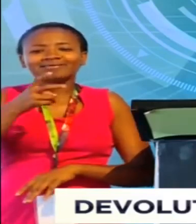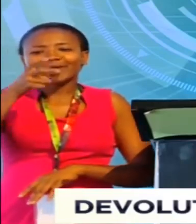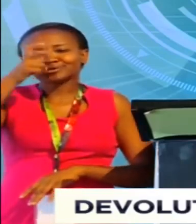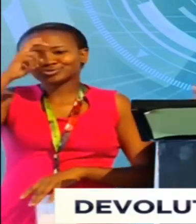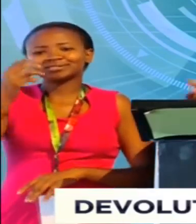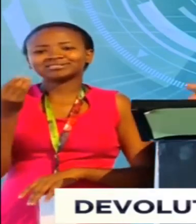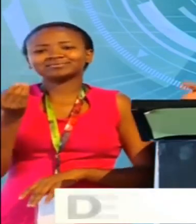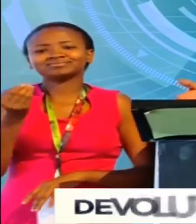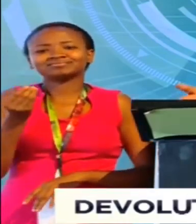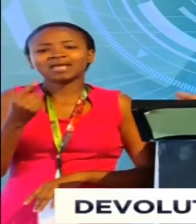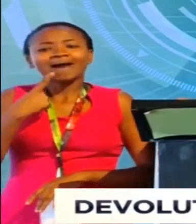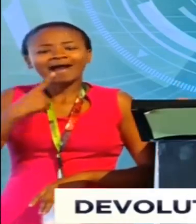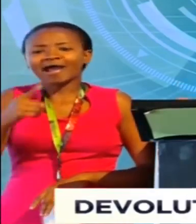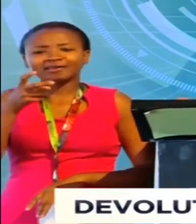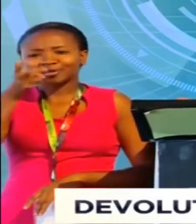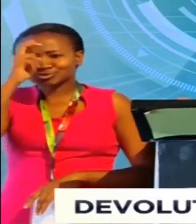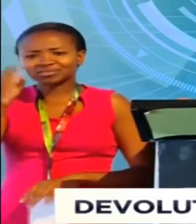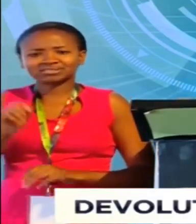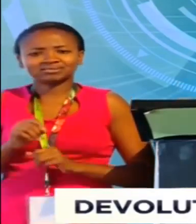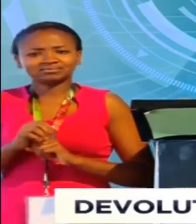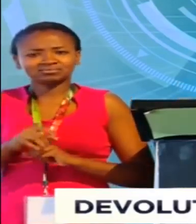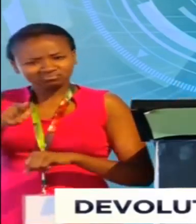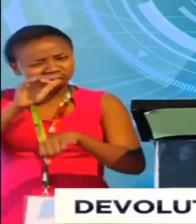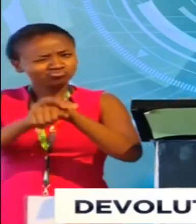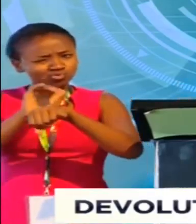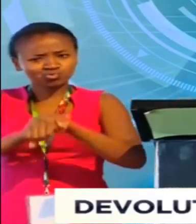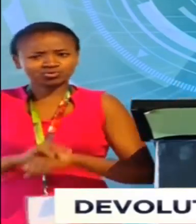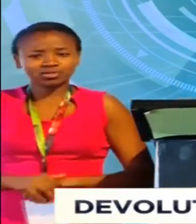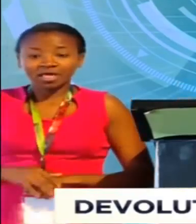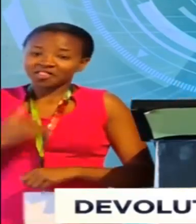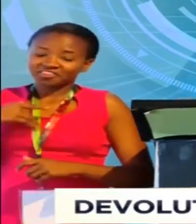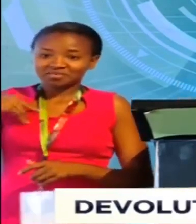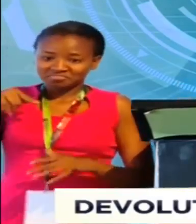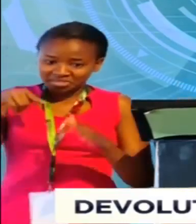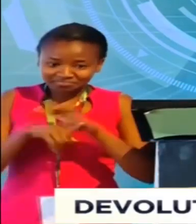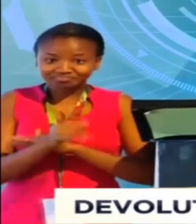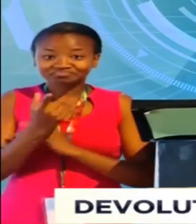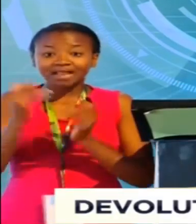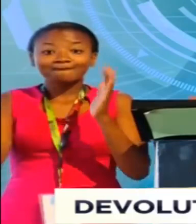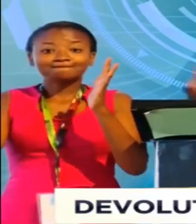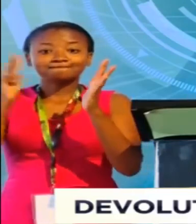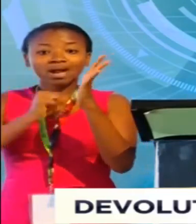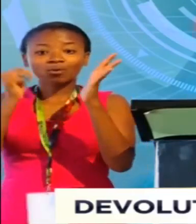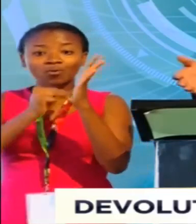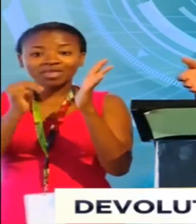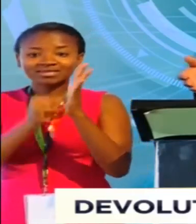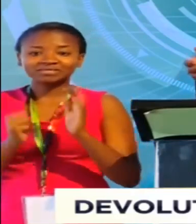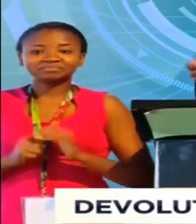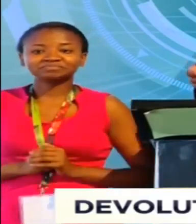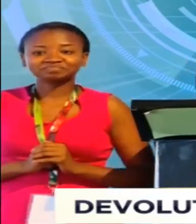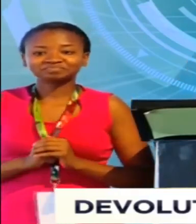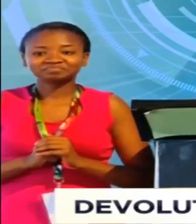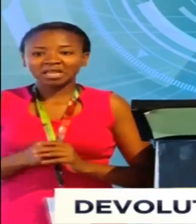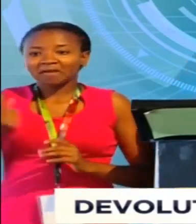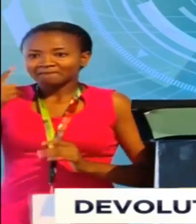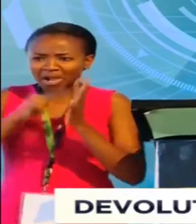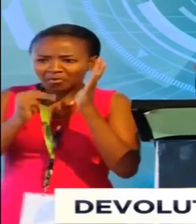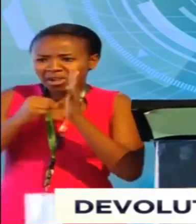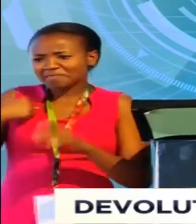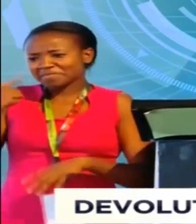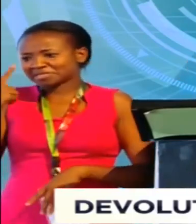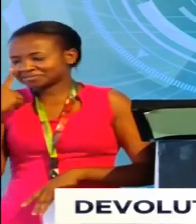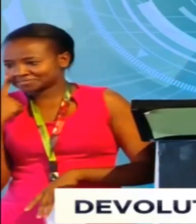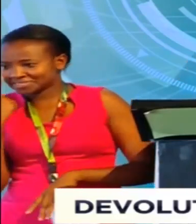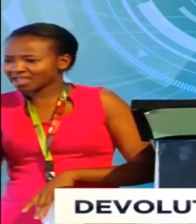or something like that. See, that is a good thing. Nikapitia hapo ya Makueni, unaona vile wamefanya